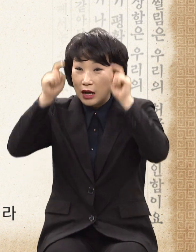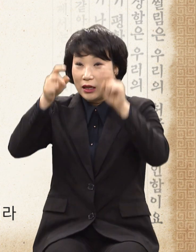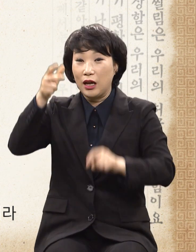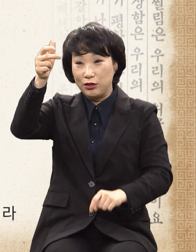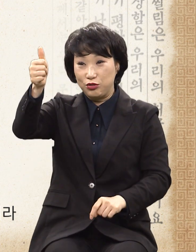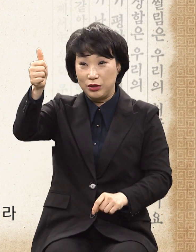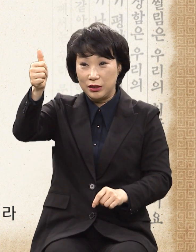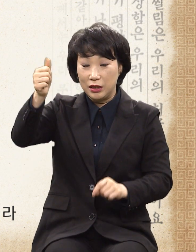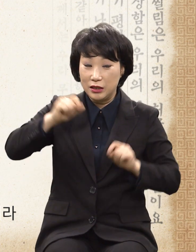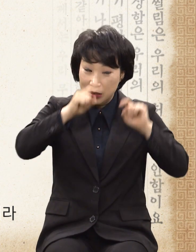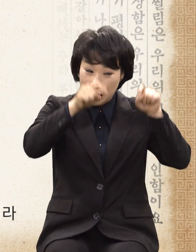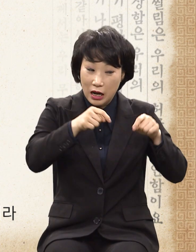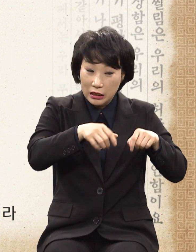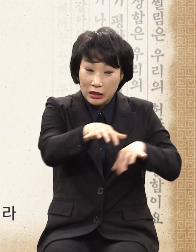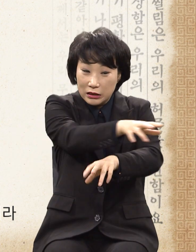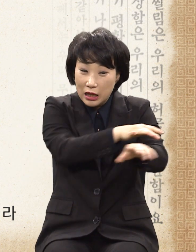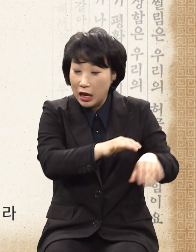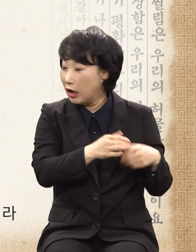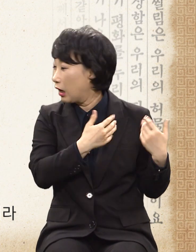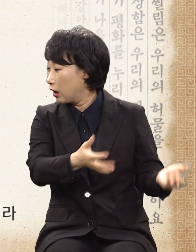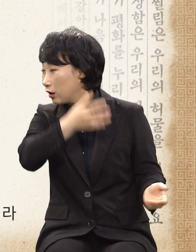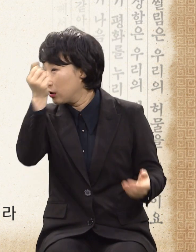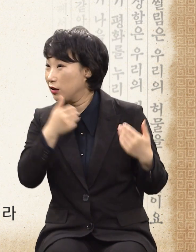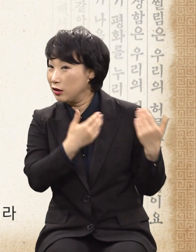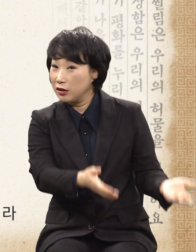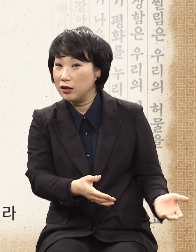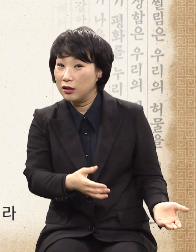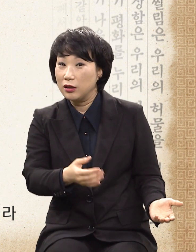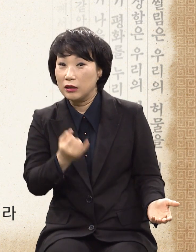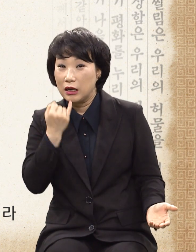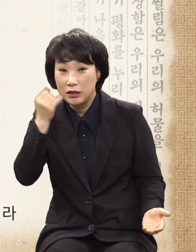목자가 양을 방관할 수 있으며 응?